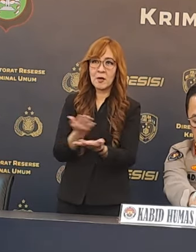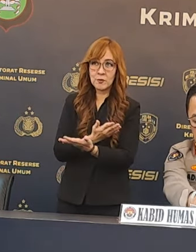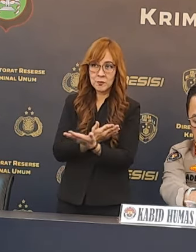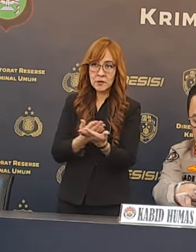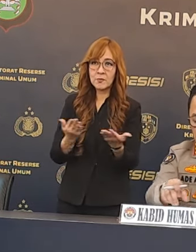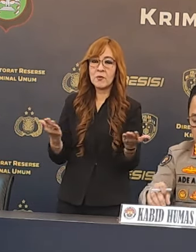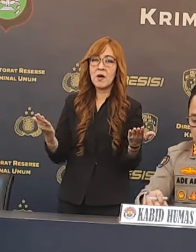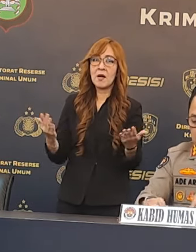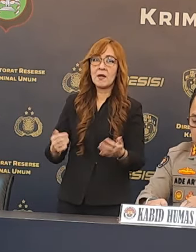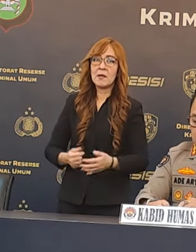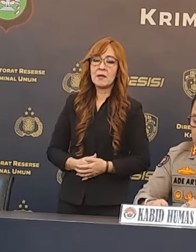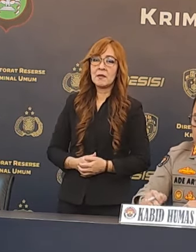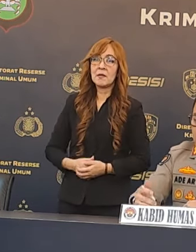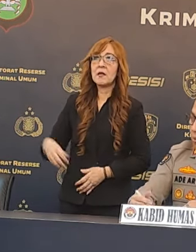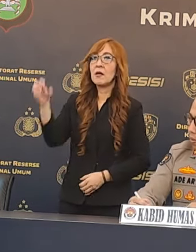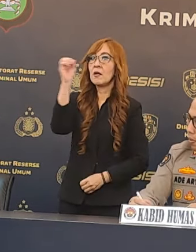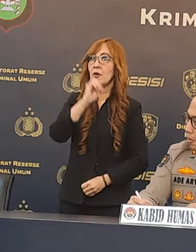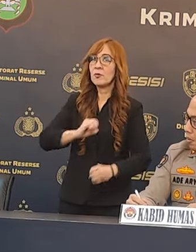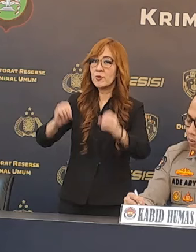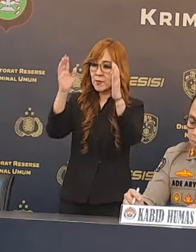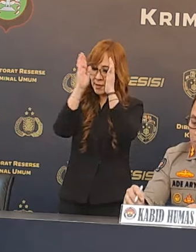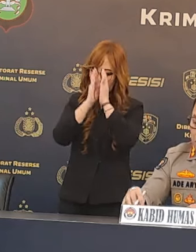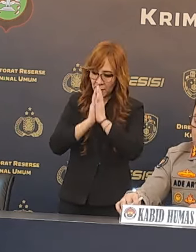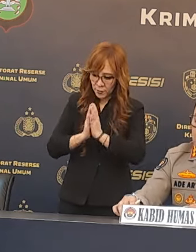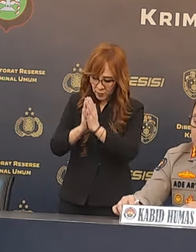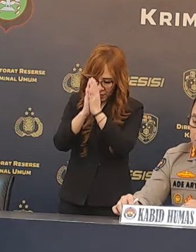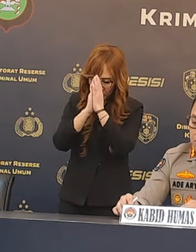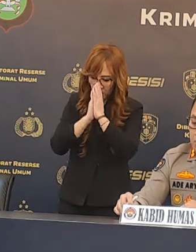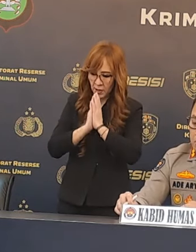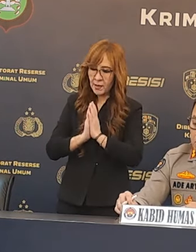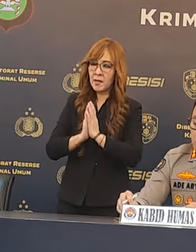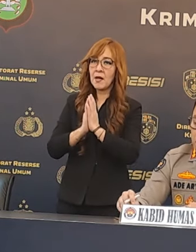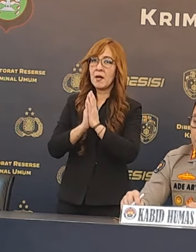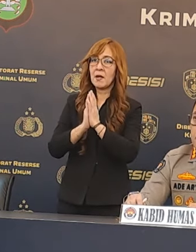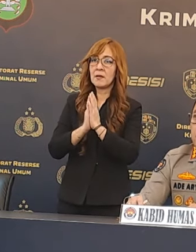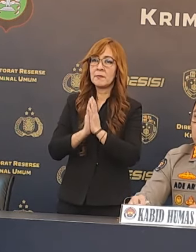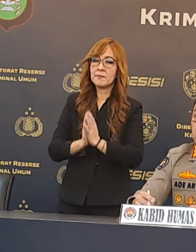semua. Om Swastiastu, Namo Kebudayaan.